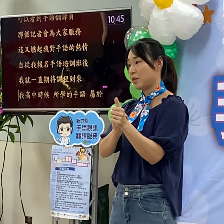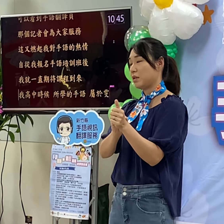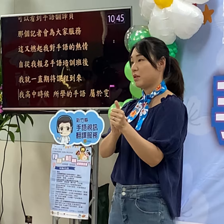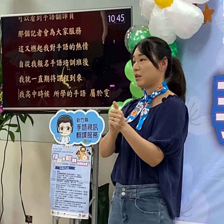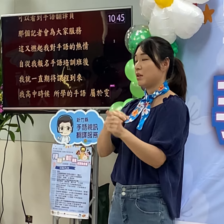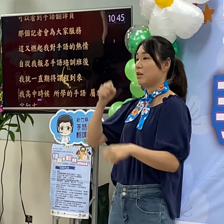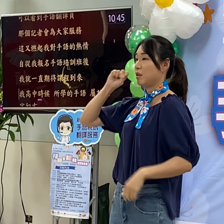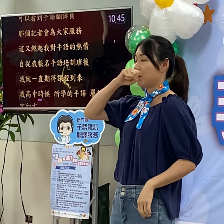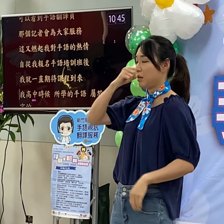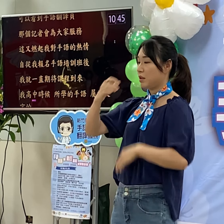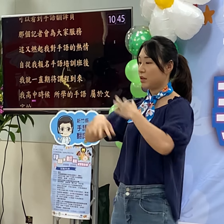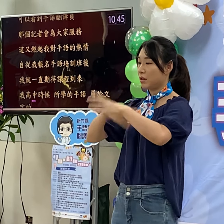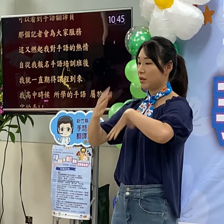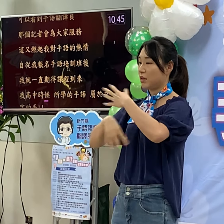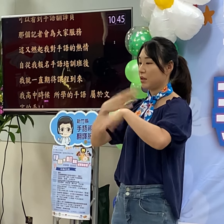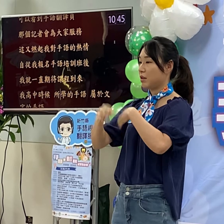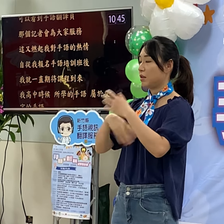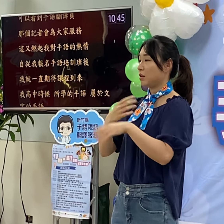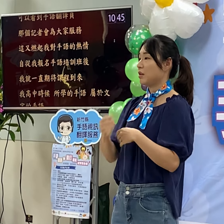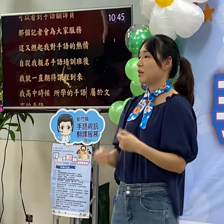我仍然有很多